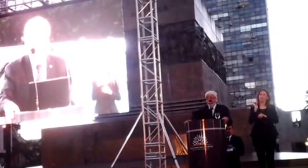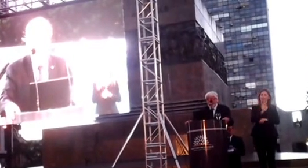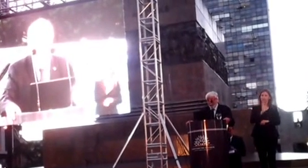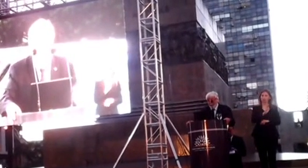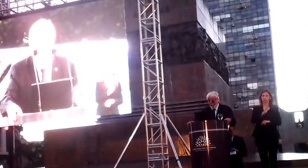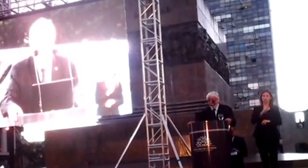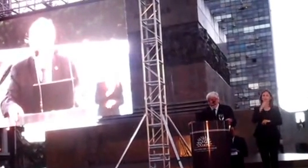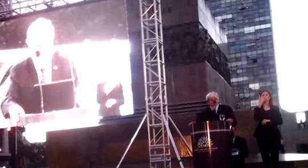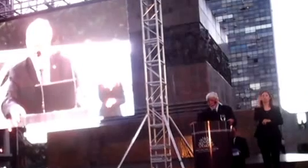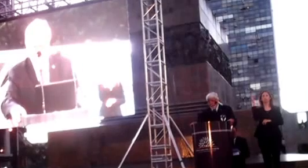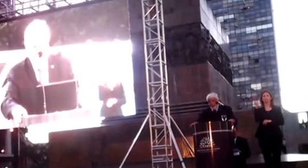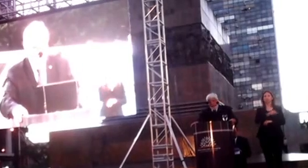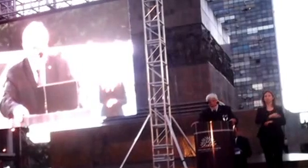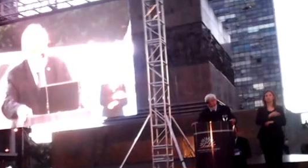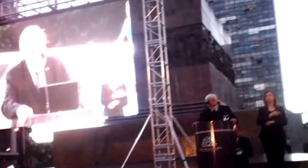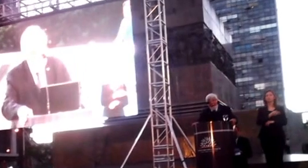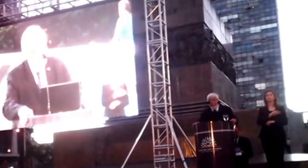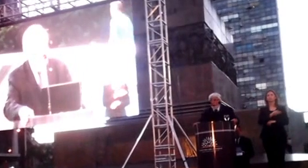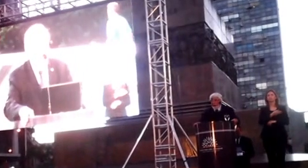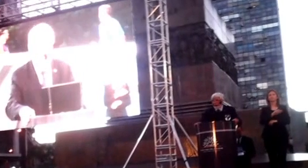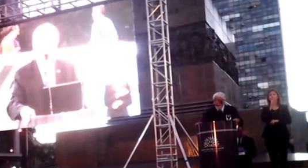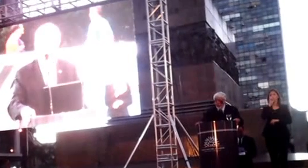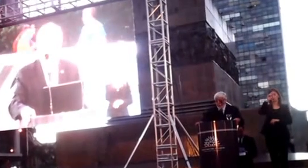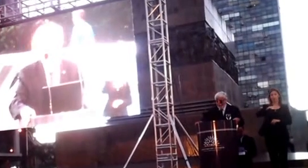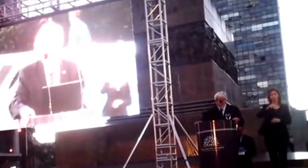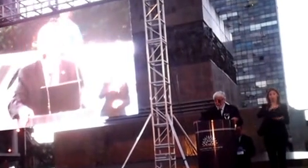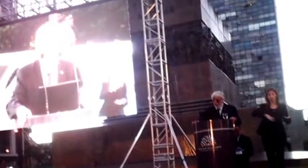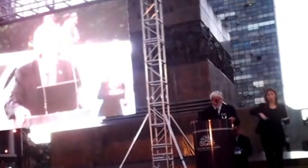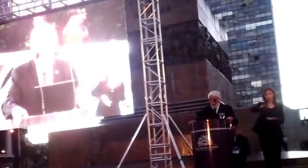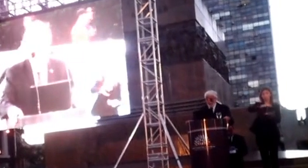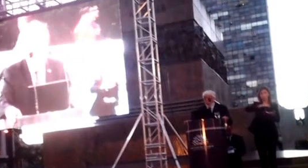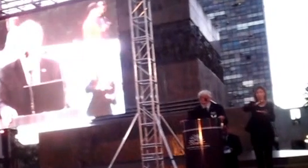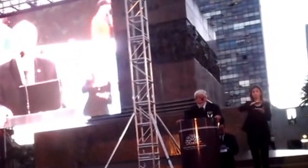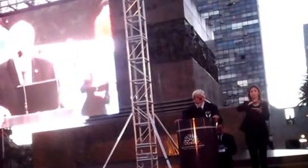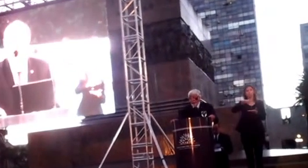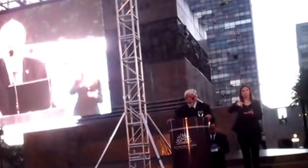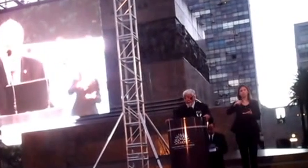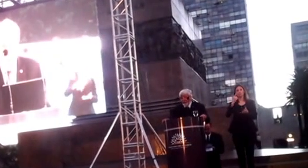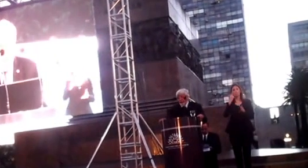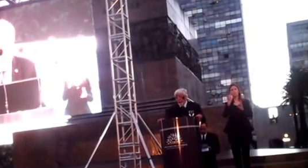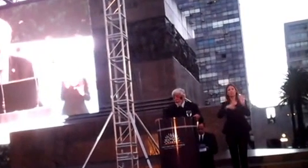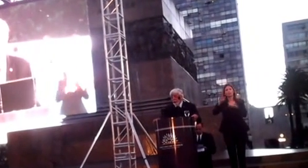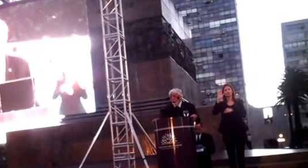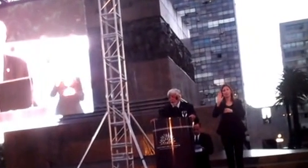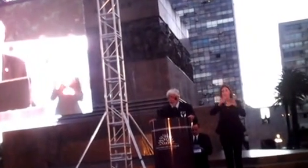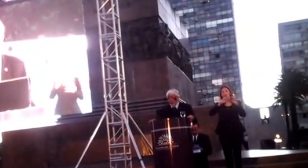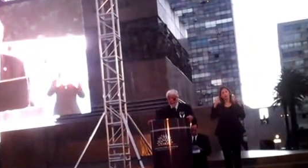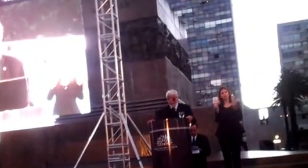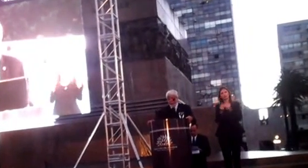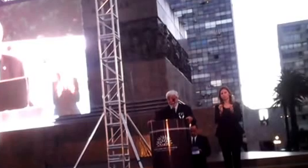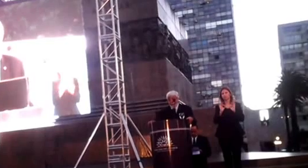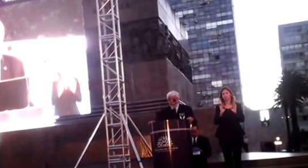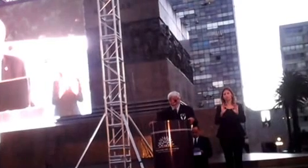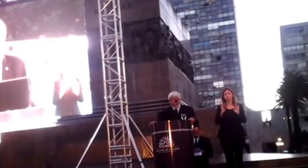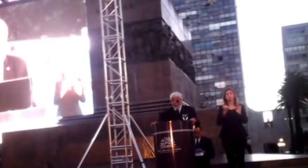un 4%. En Montevideo, donde ocurren la mayoría absoluta de